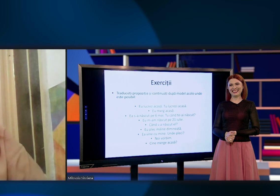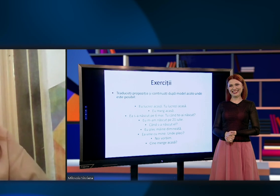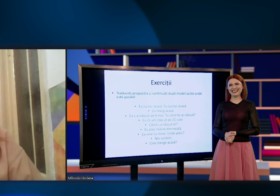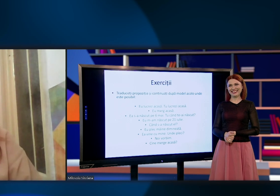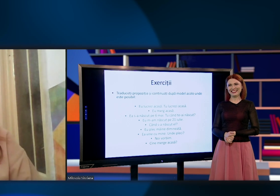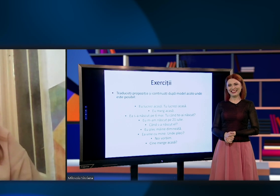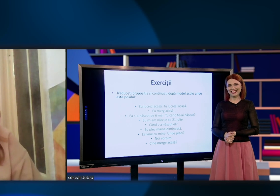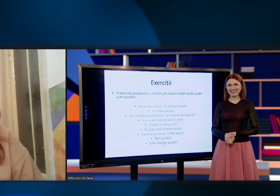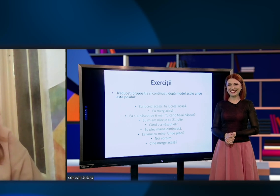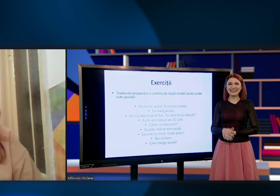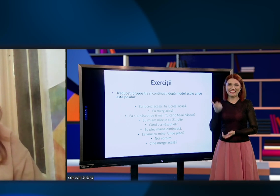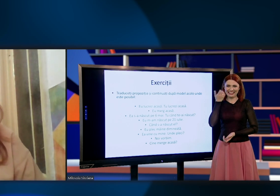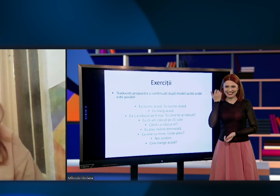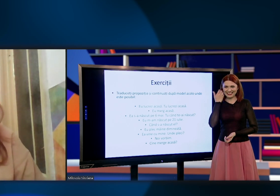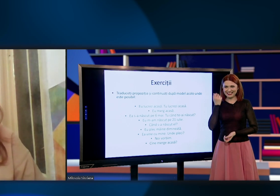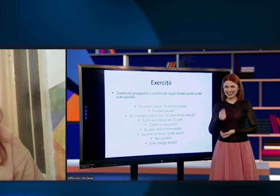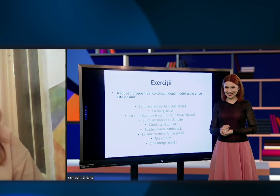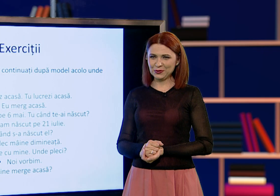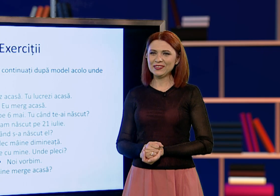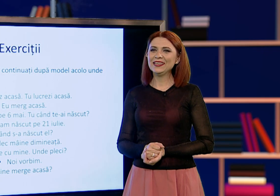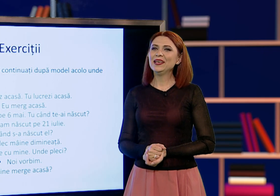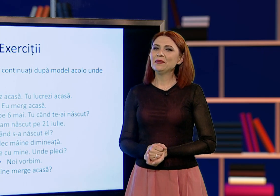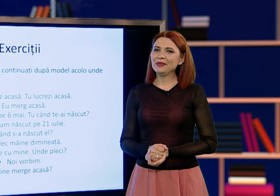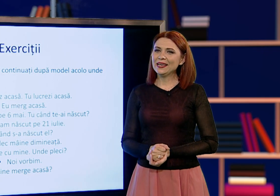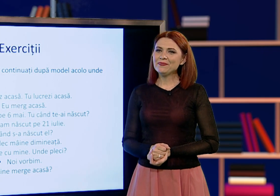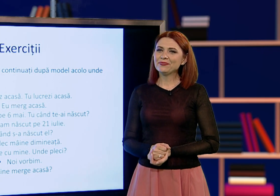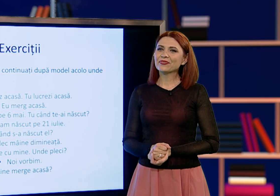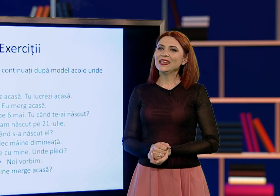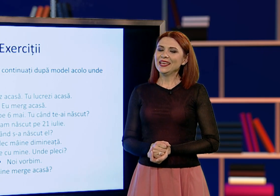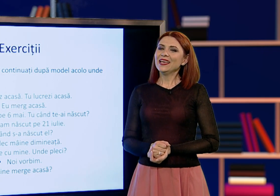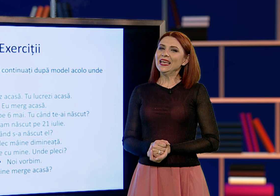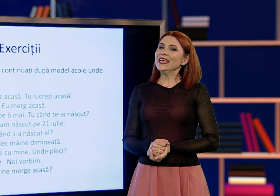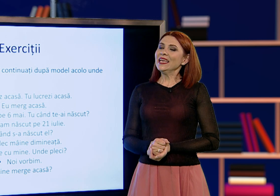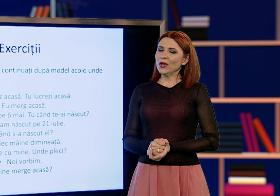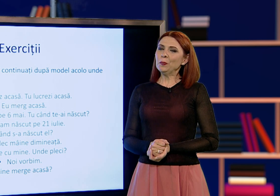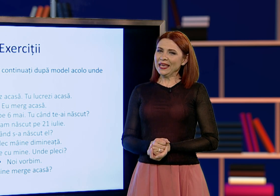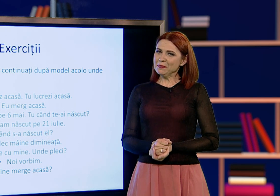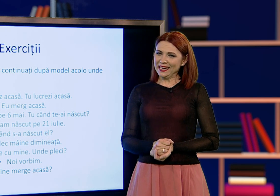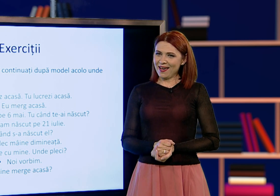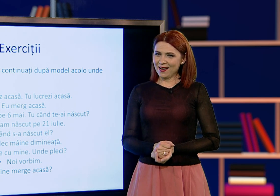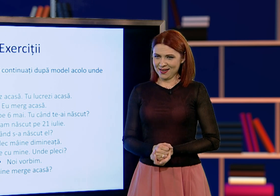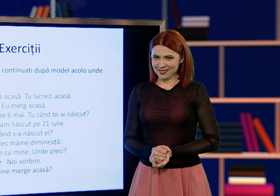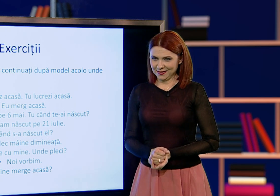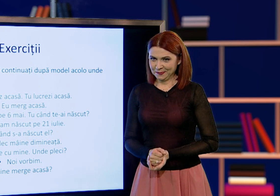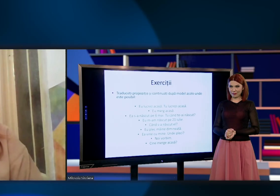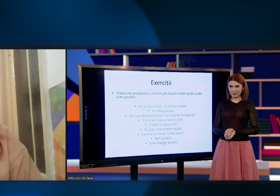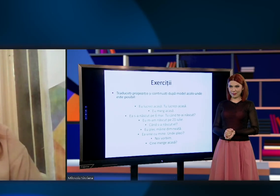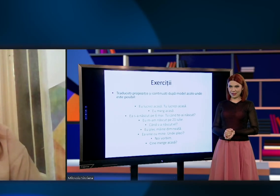Da când când te ai început bine Eu plec mâine acasă Eu